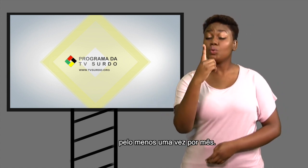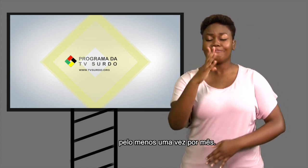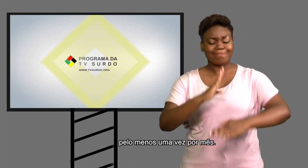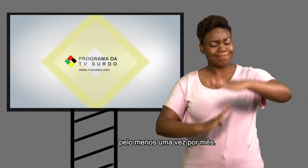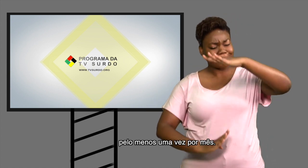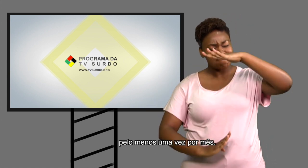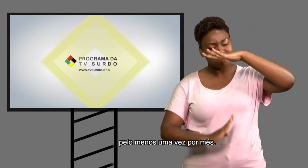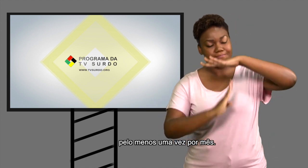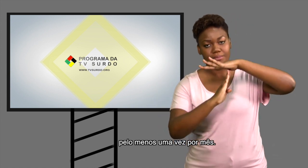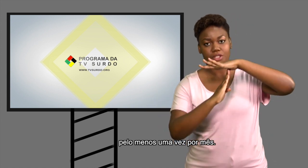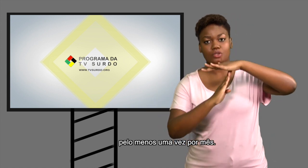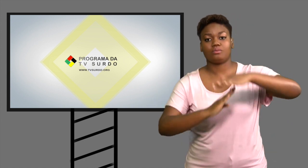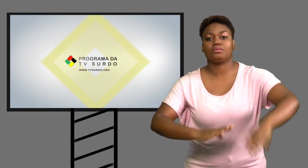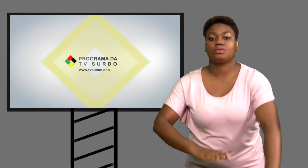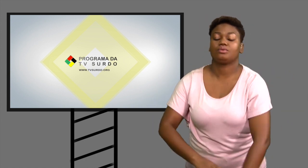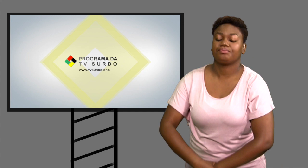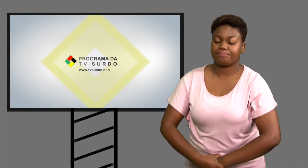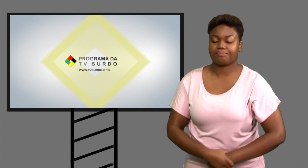vez por mês.